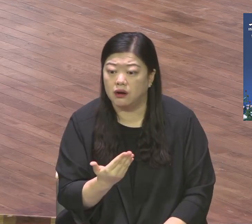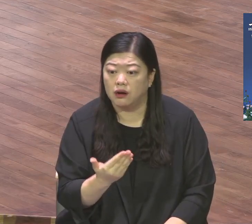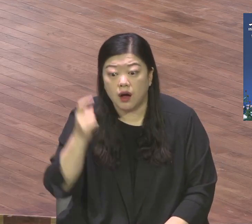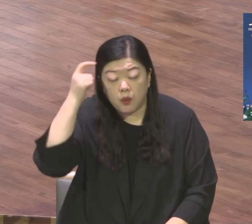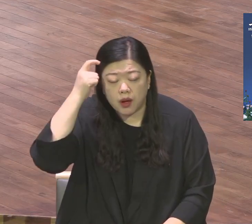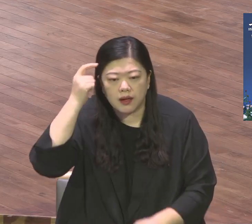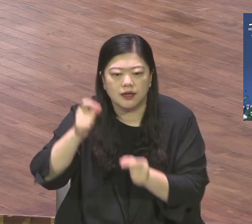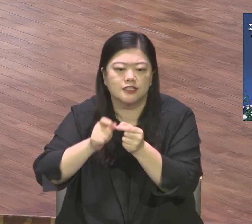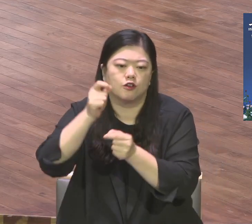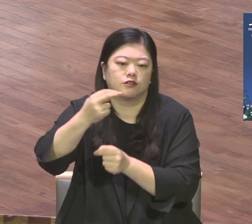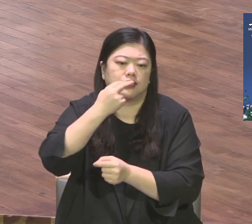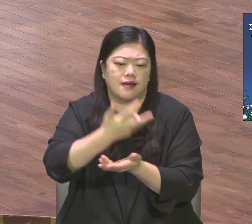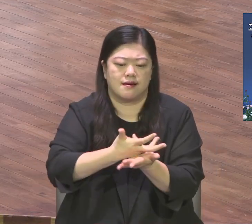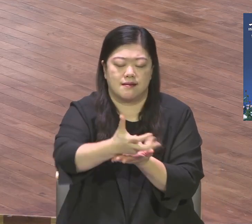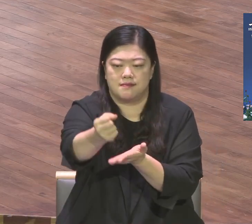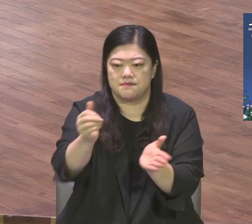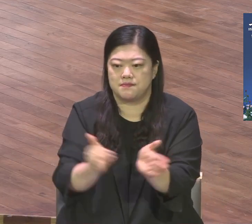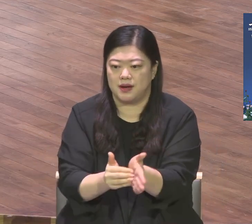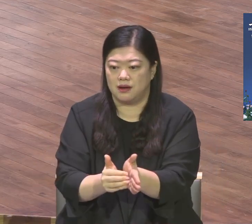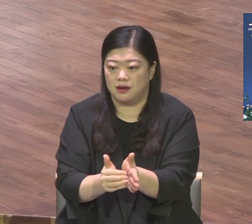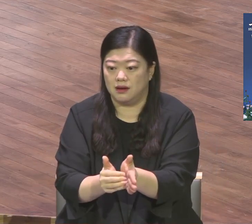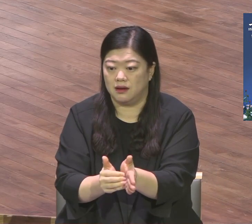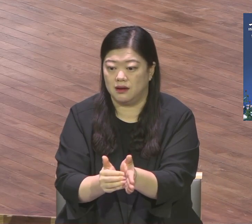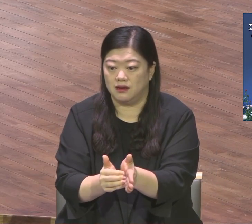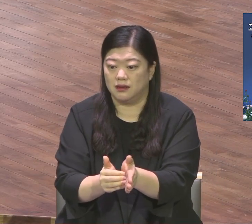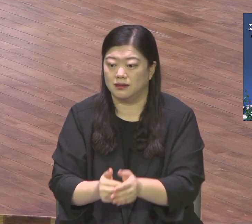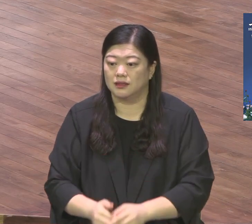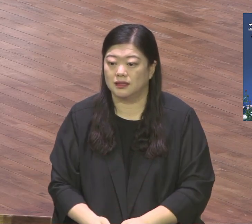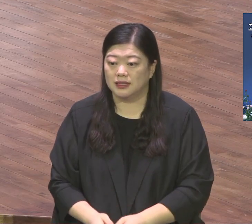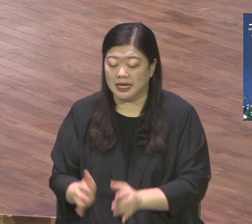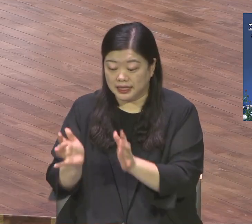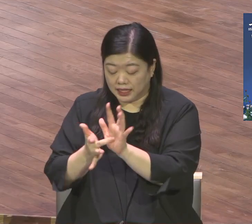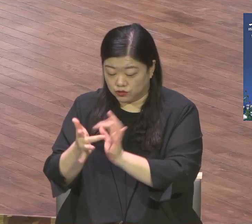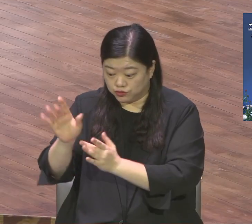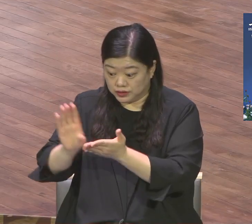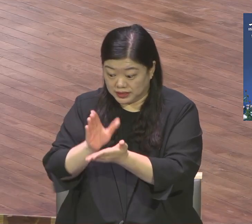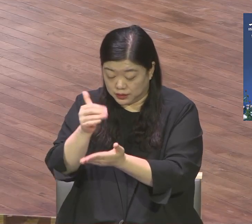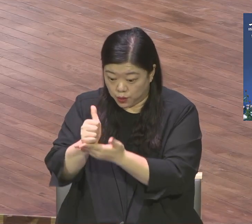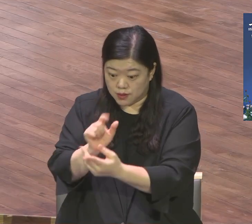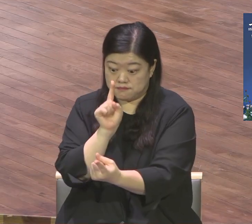생명이라 죽어도 살겠고 그래서 생명이신